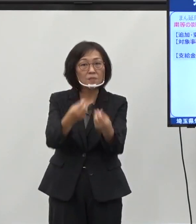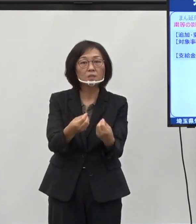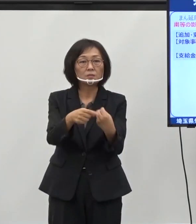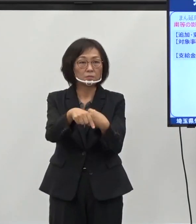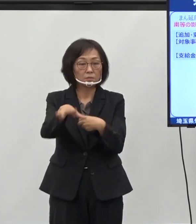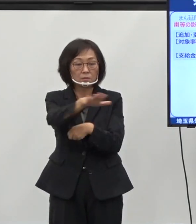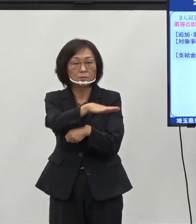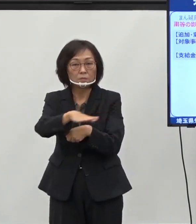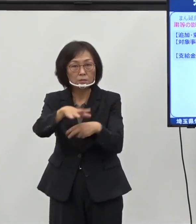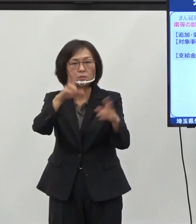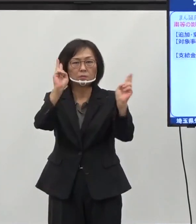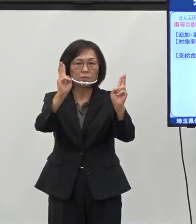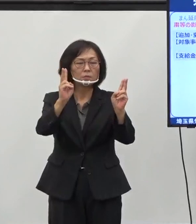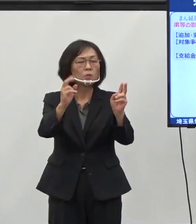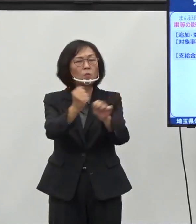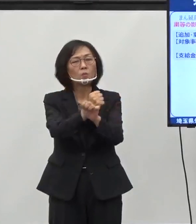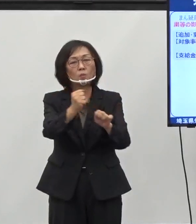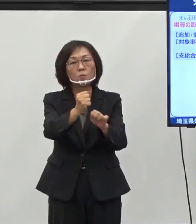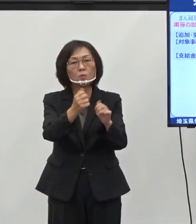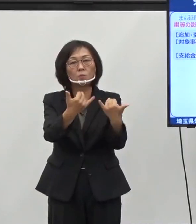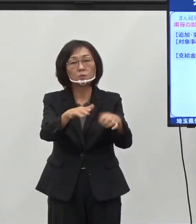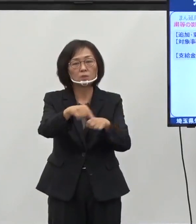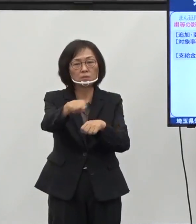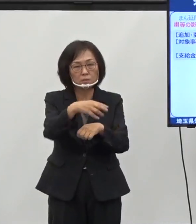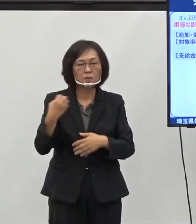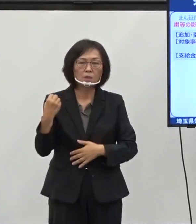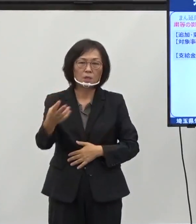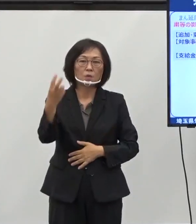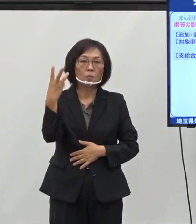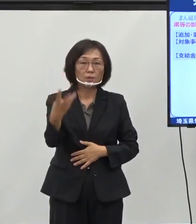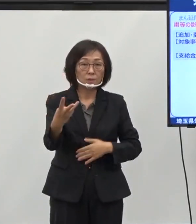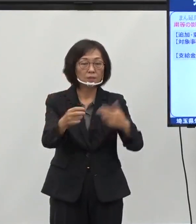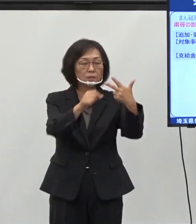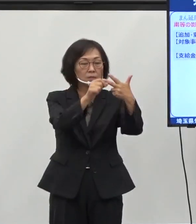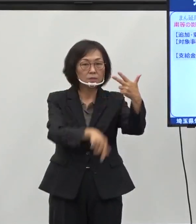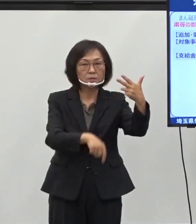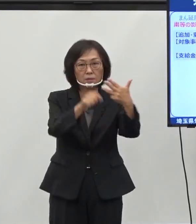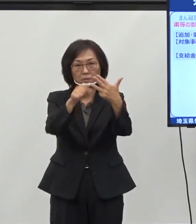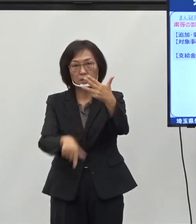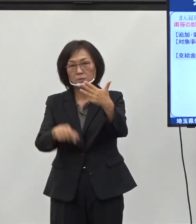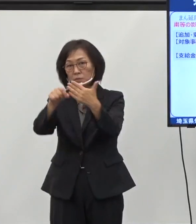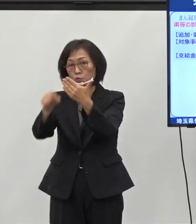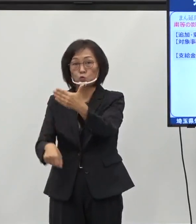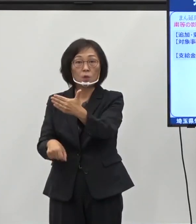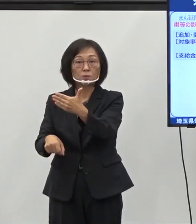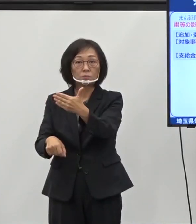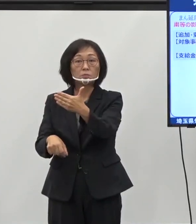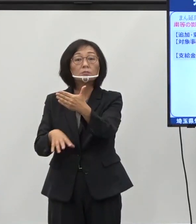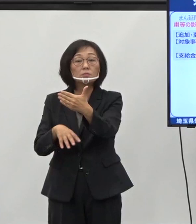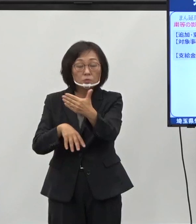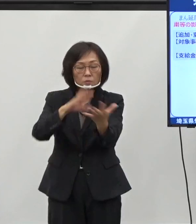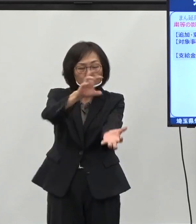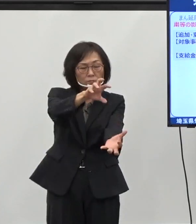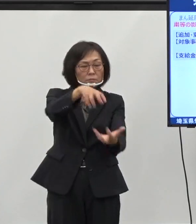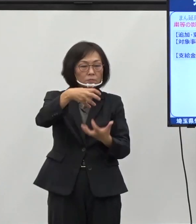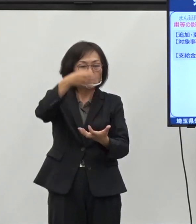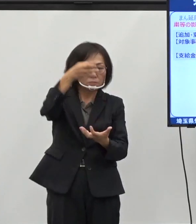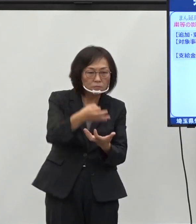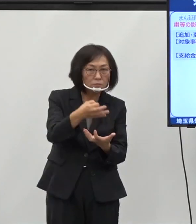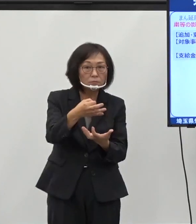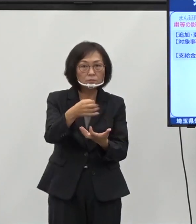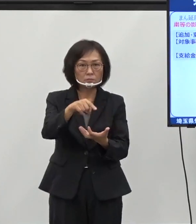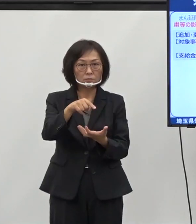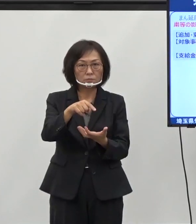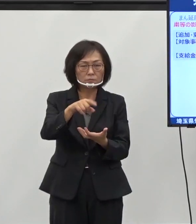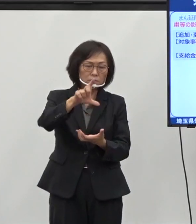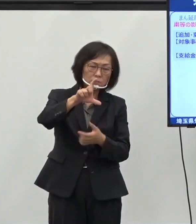県内事業者を対象に、令和3年7、8、9月の売上減少額の範囲内で